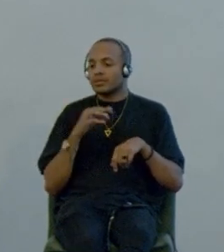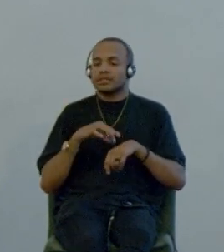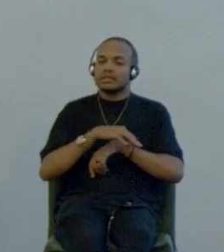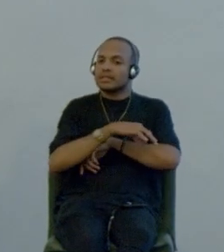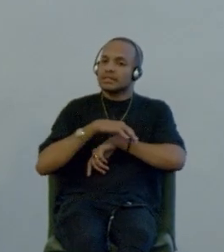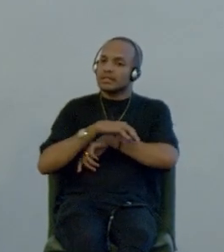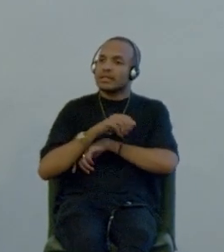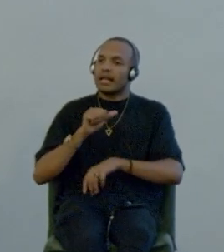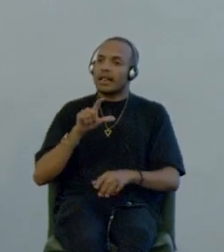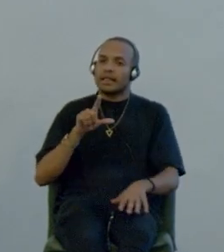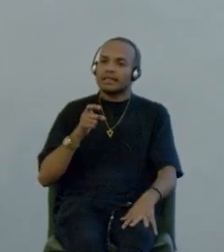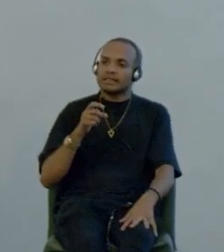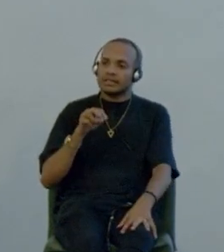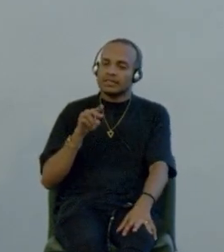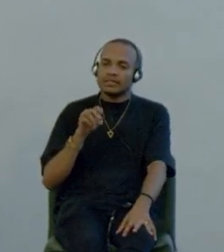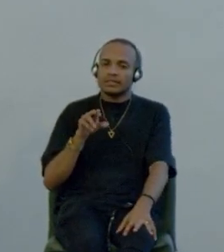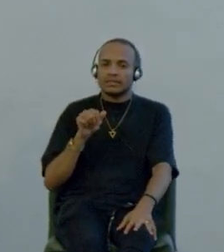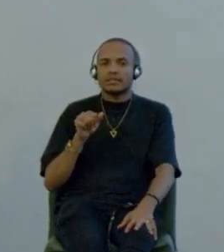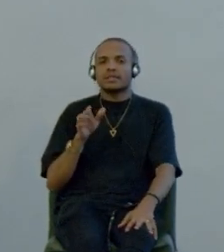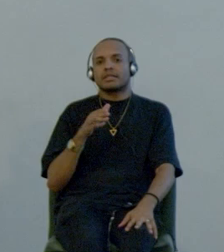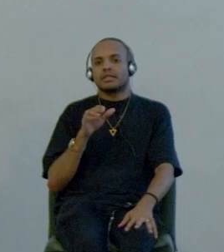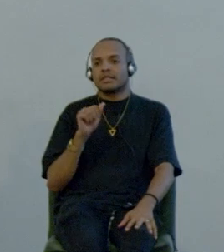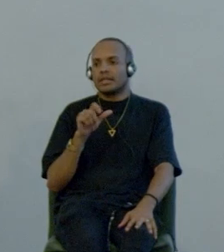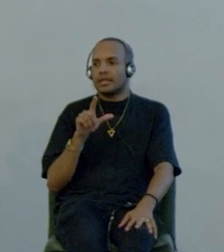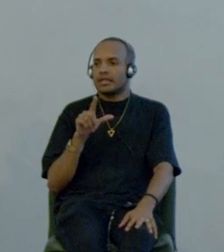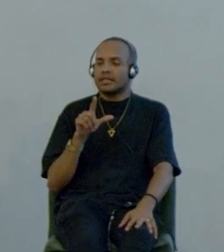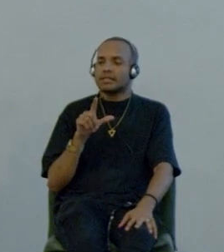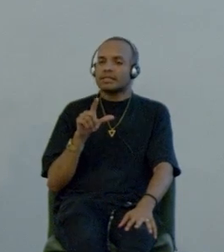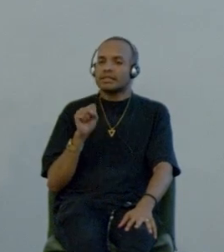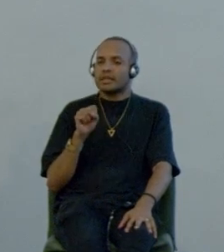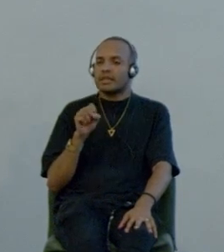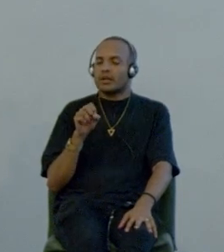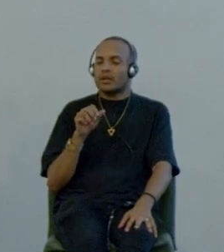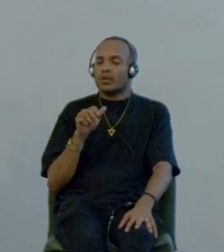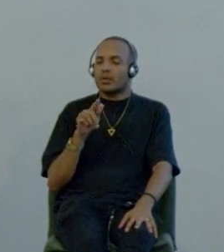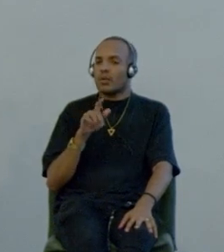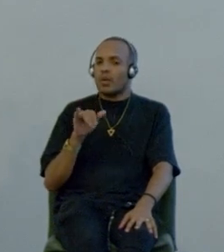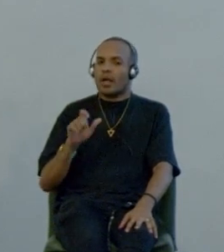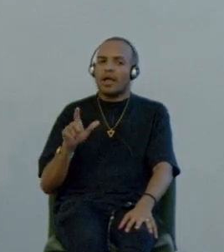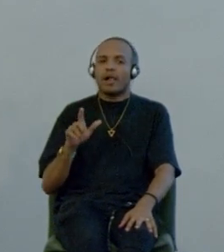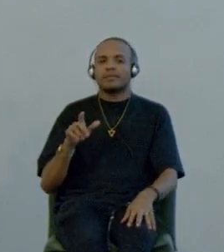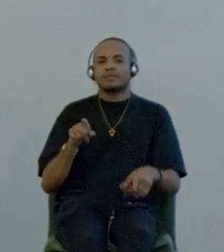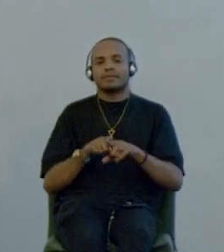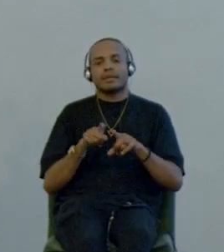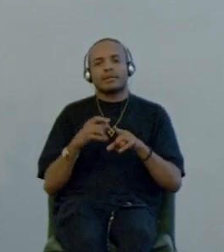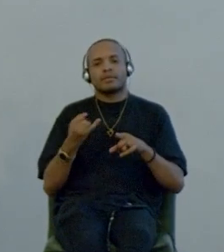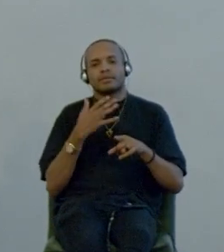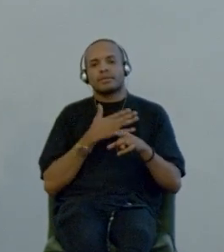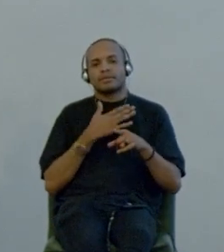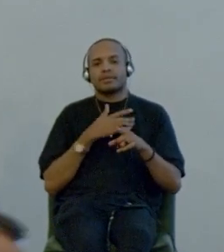l'heure. Et c'est très important pour moi de revendiquer de plus en plus dans mon travail de chercheuse et de metteur en